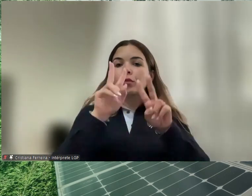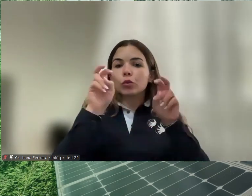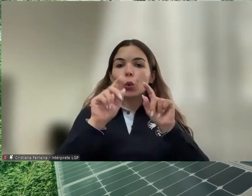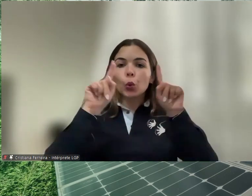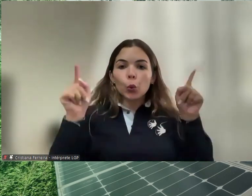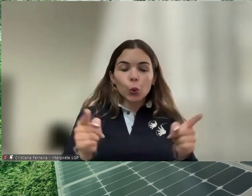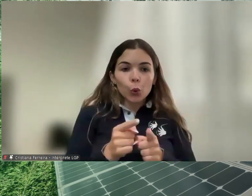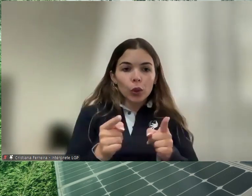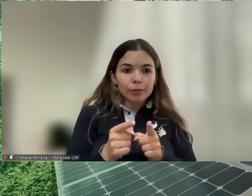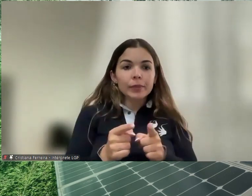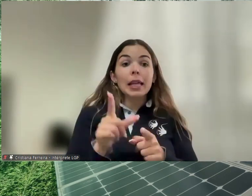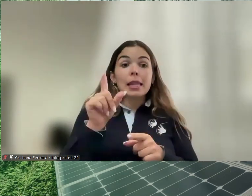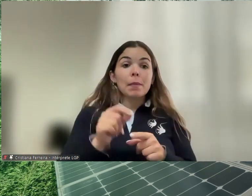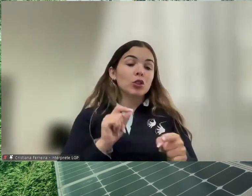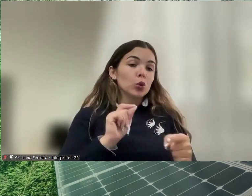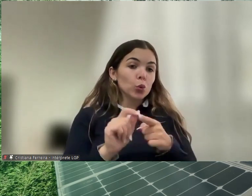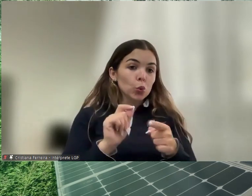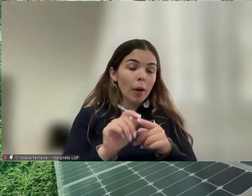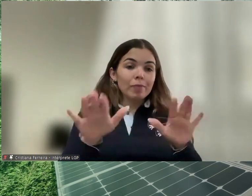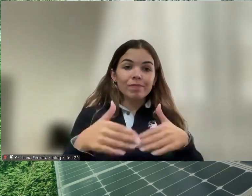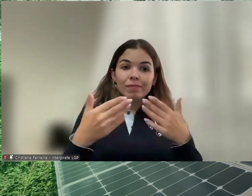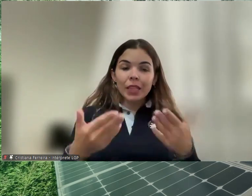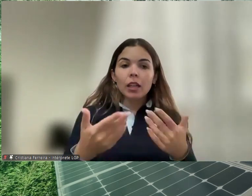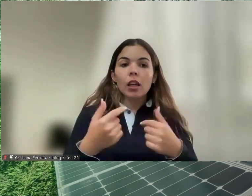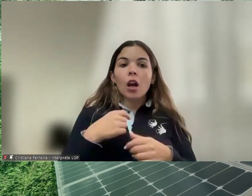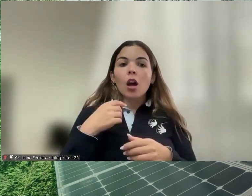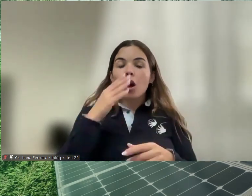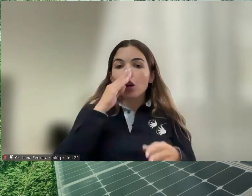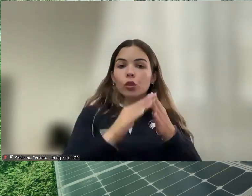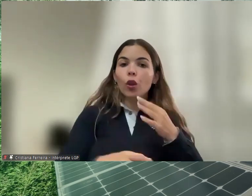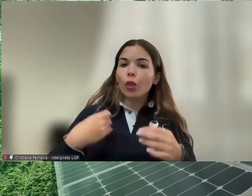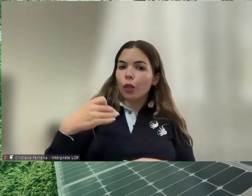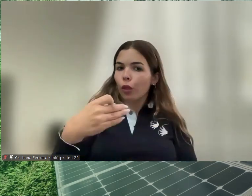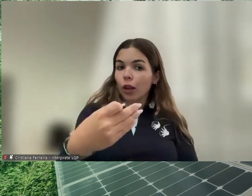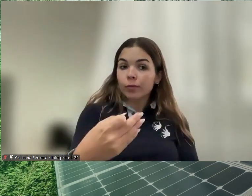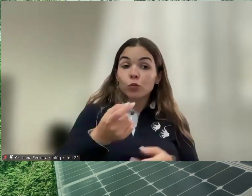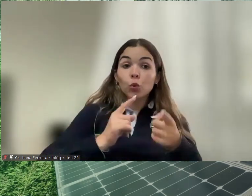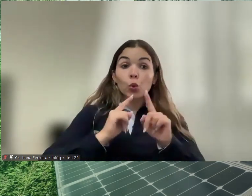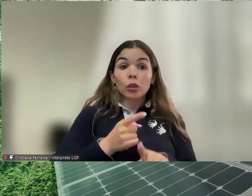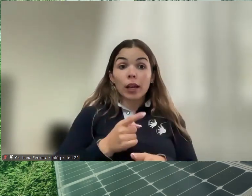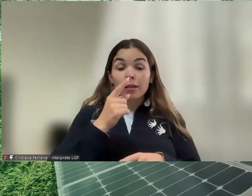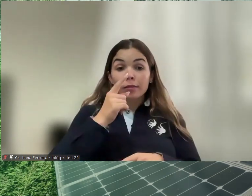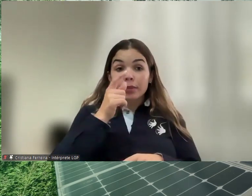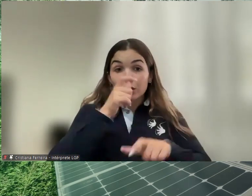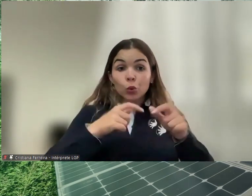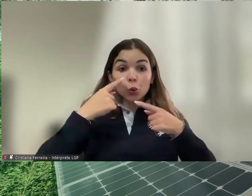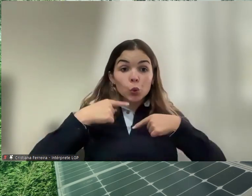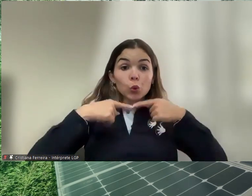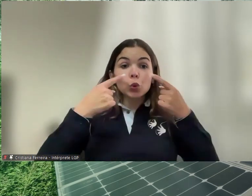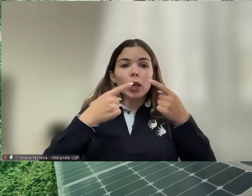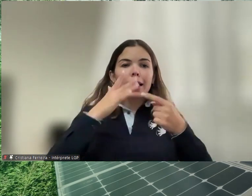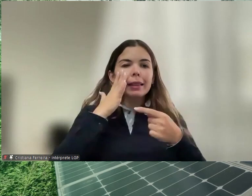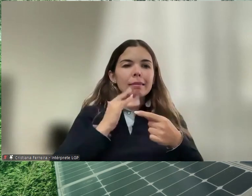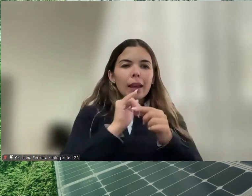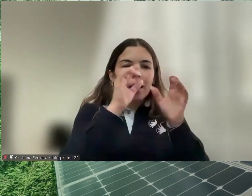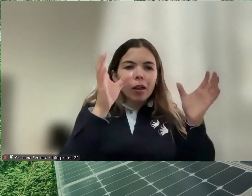e intersetorial. O que acontece frequentemente é que os atores públicos tentam compartimentalizar estes